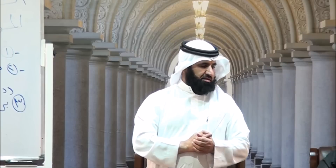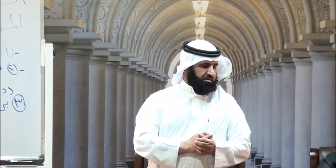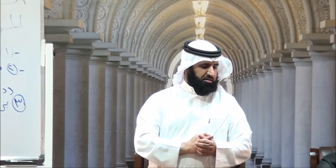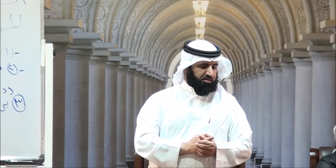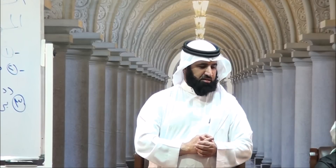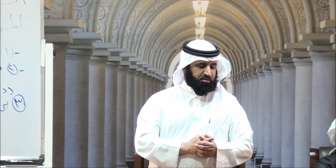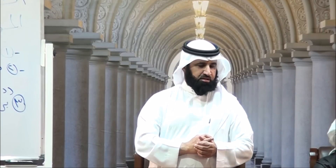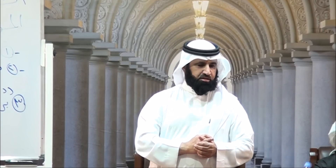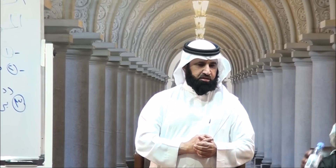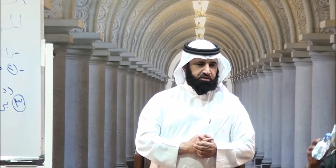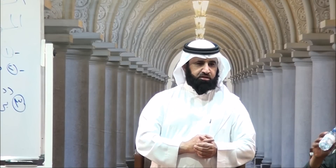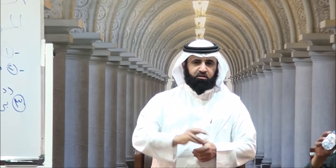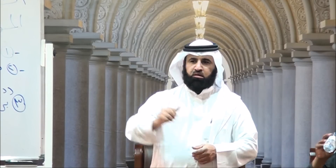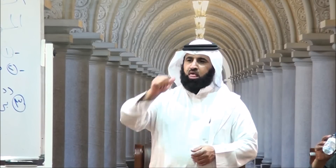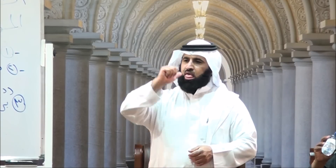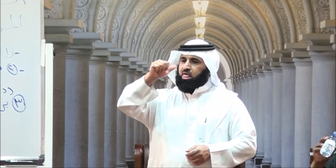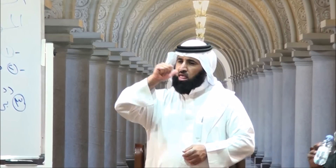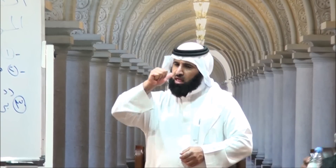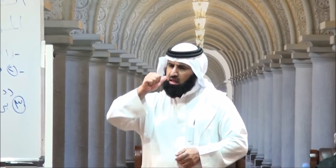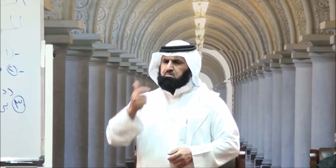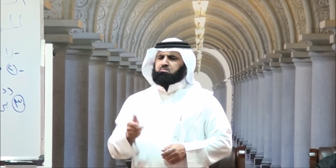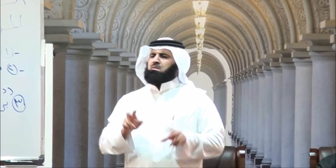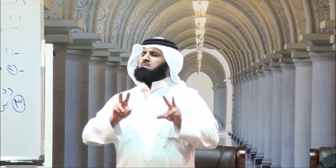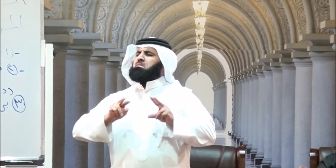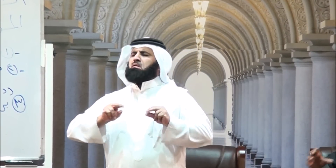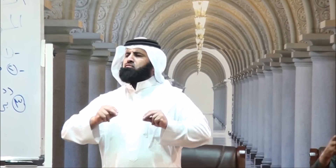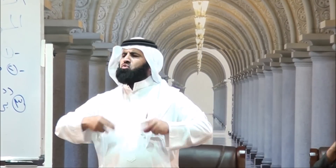واللي يستخدم الخمر